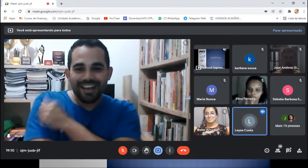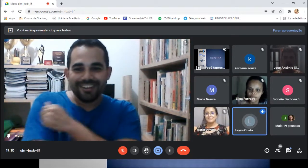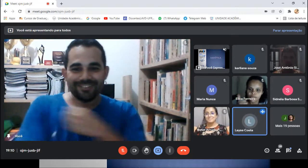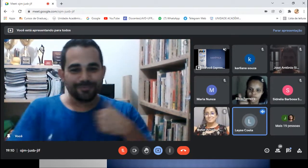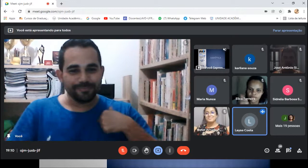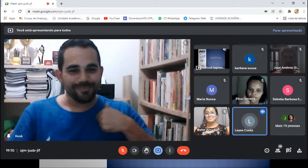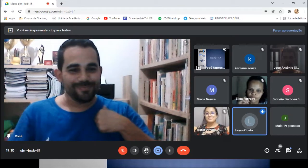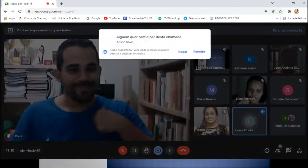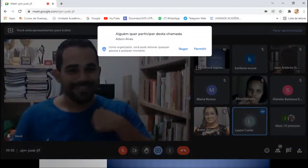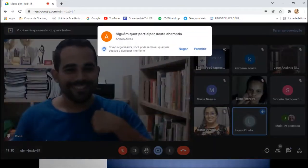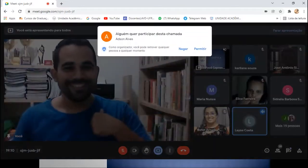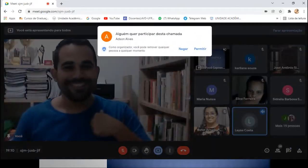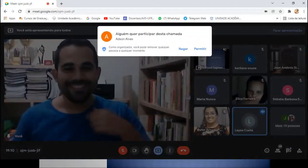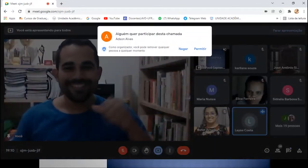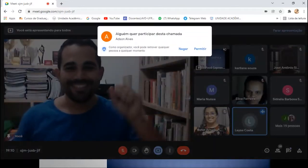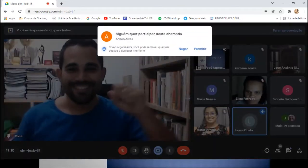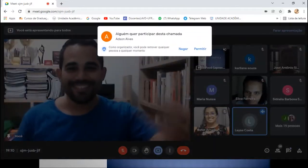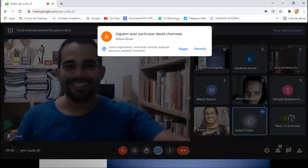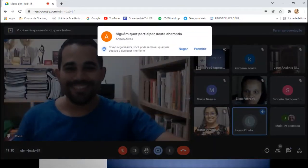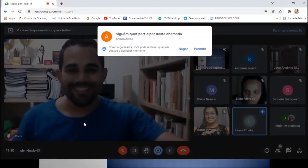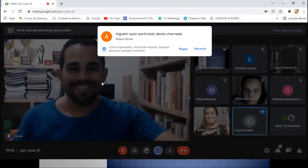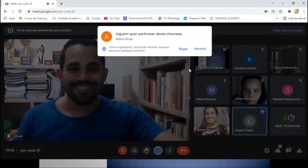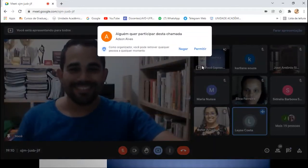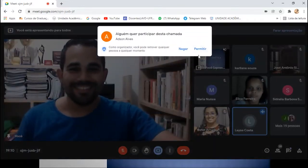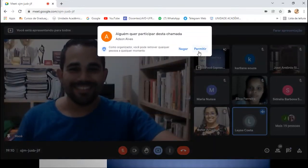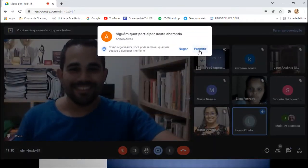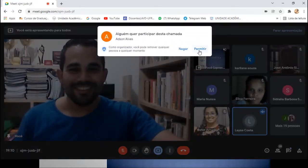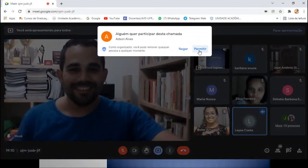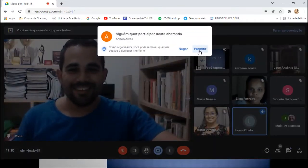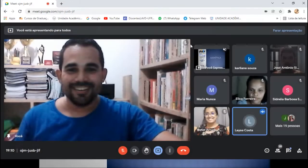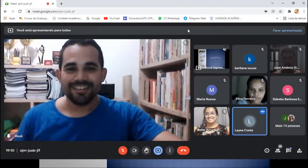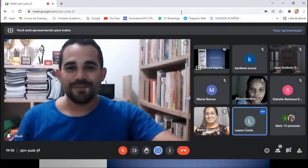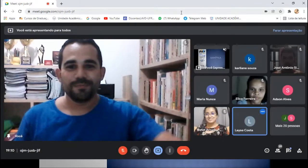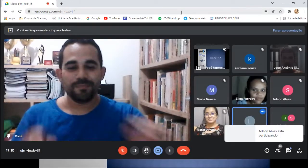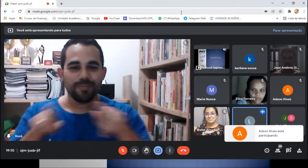Alguns eu já conheço, né? Já foram meus alunos, sim.